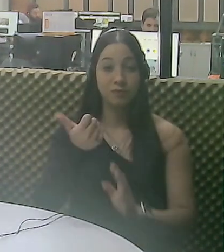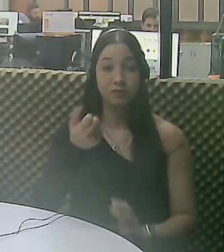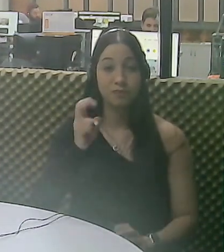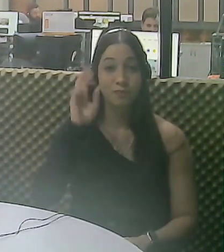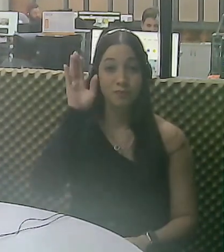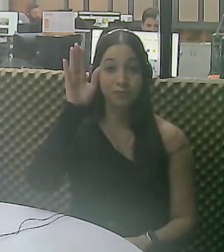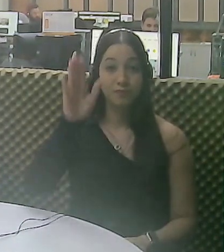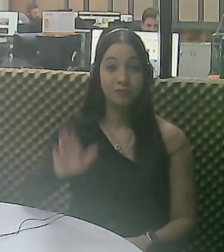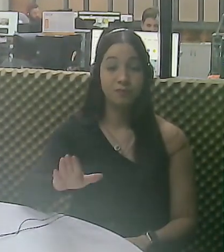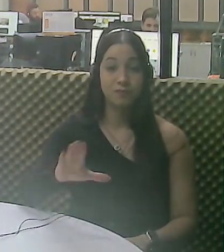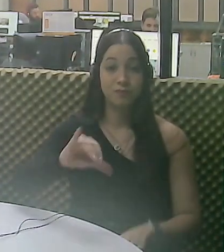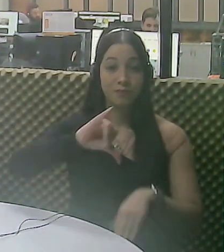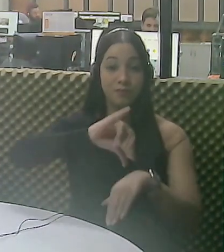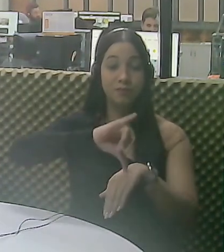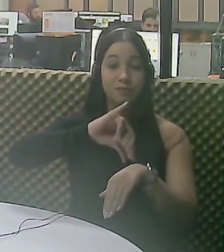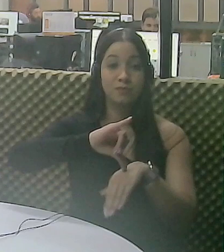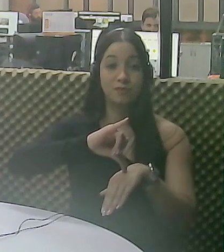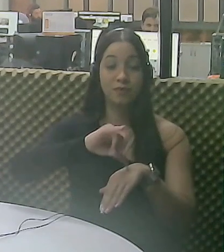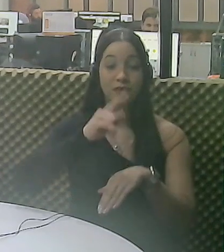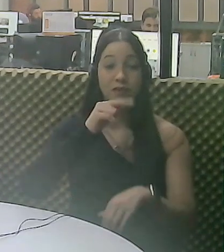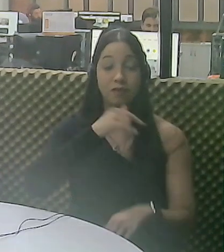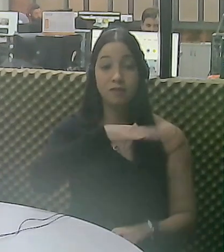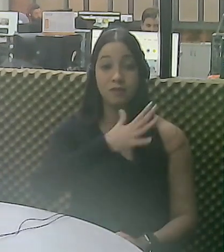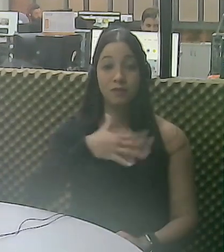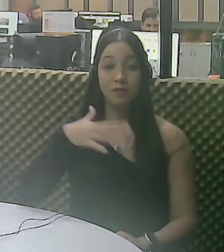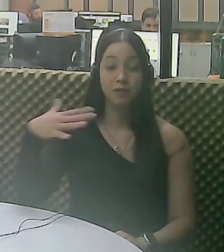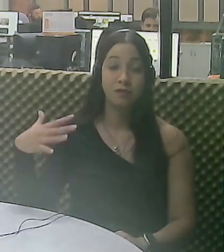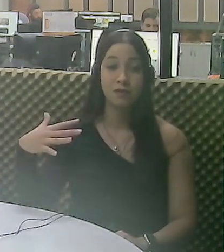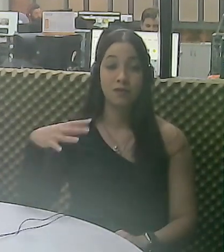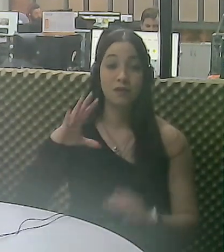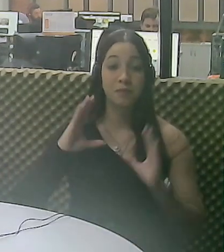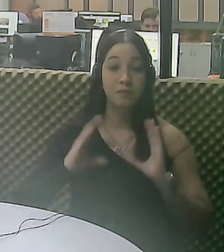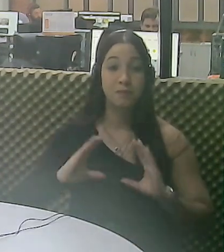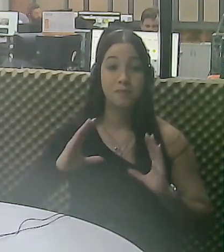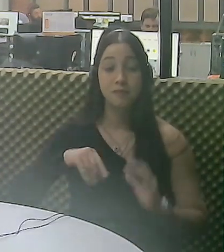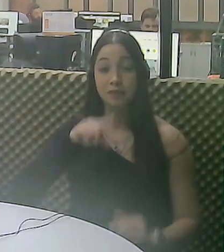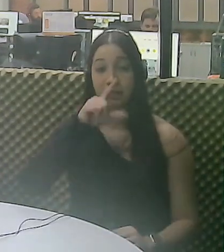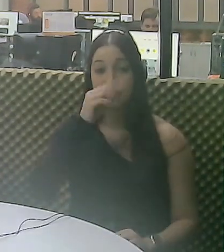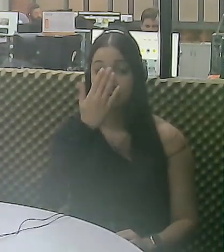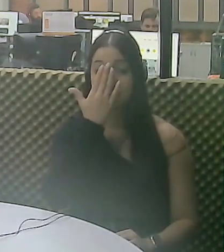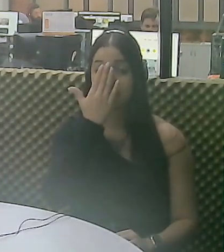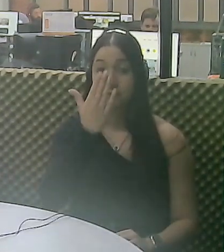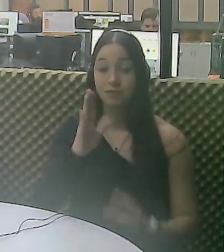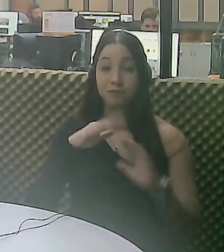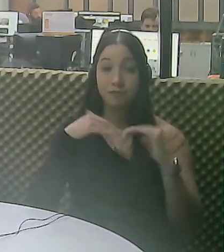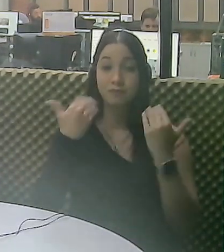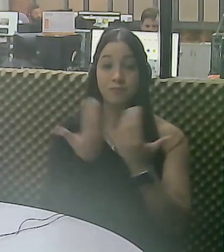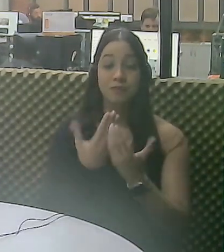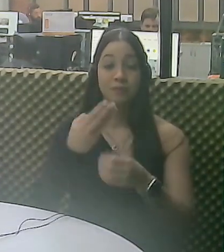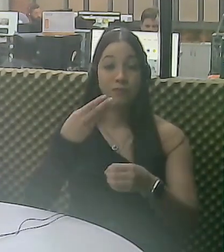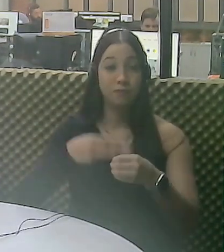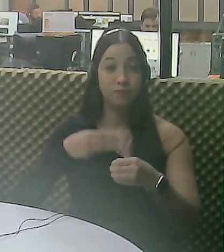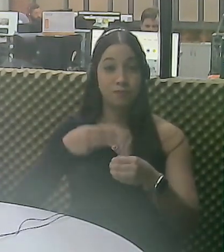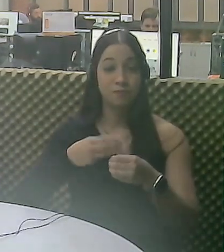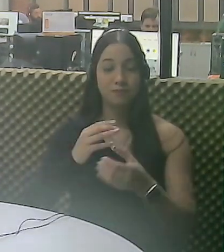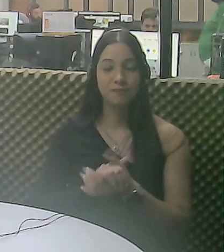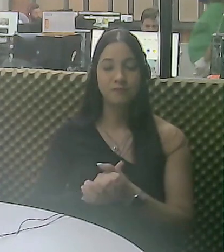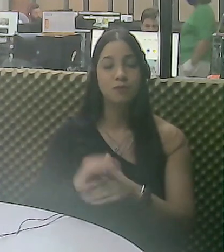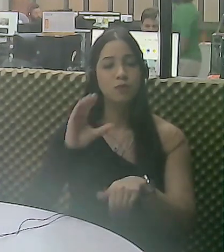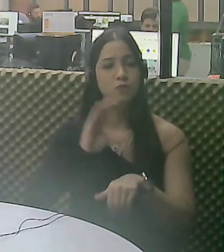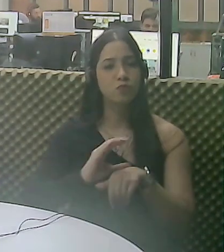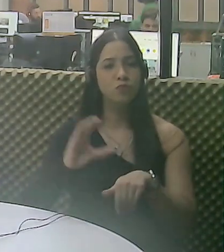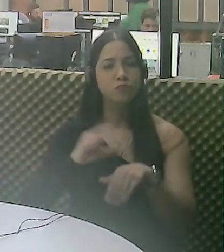tarde, no núcleo de aquicultura, situado no Parque do Sabiá, em frente ao Estádio Municipal. No curso